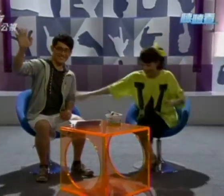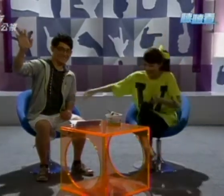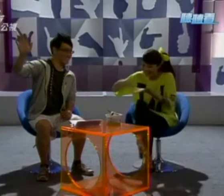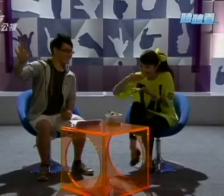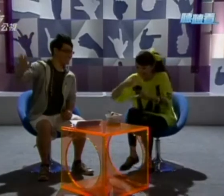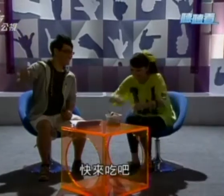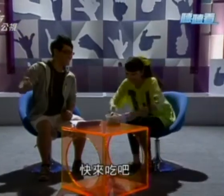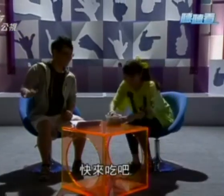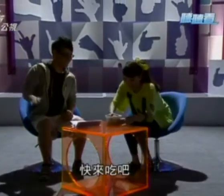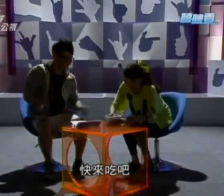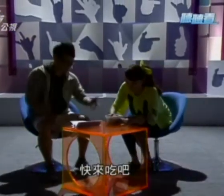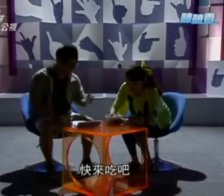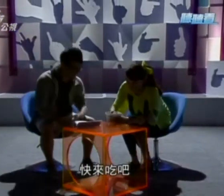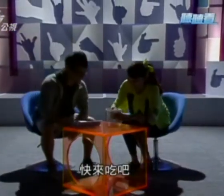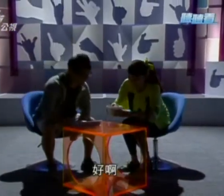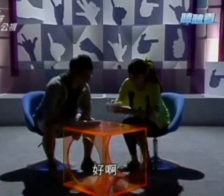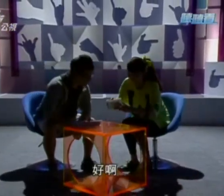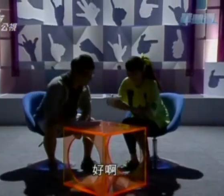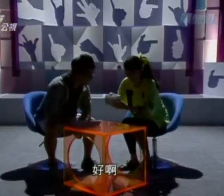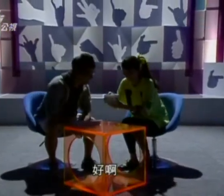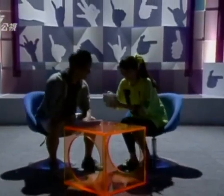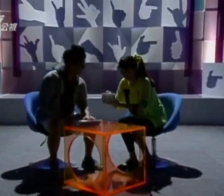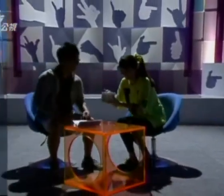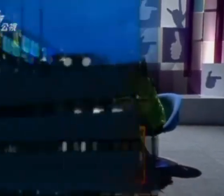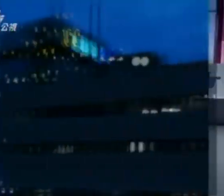哎呦，快来吃吧。 哎，好。